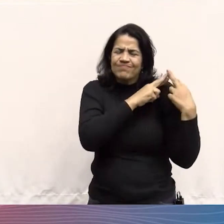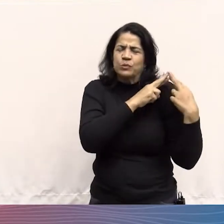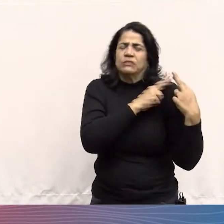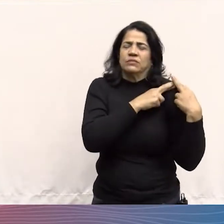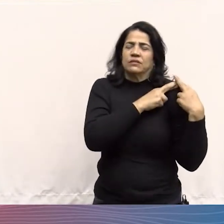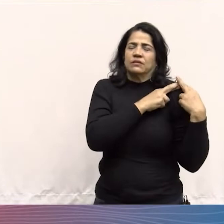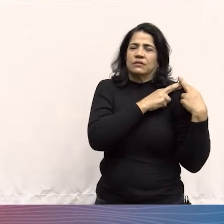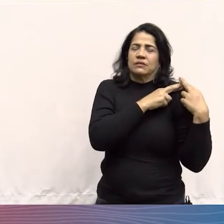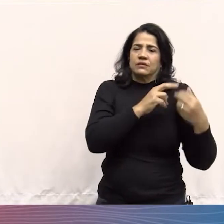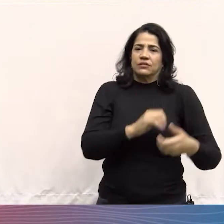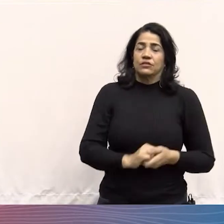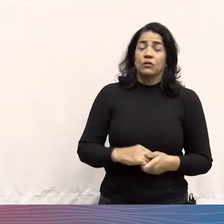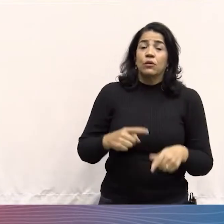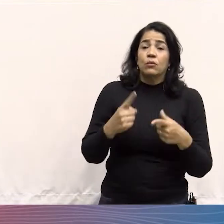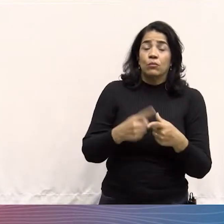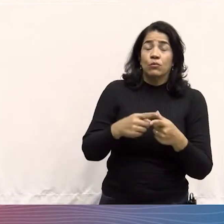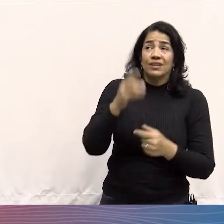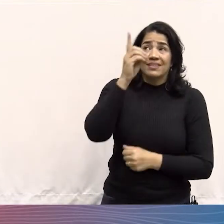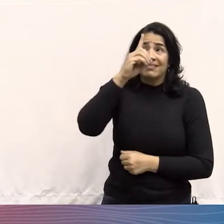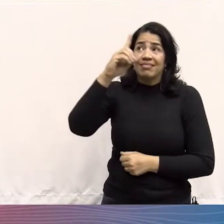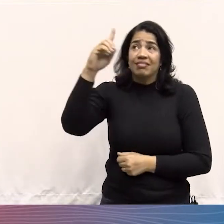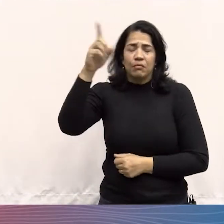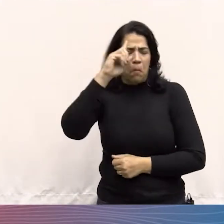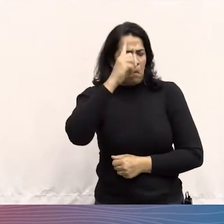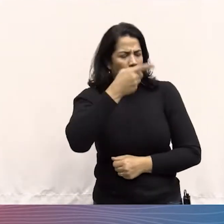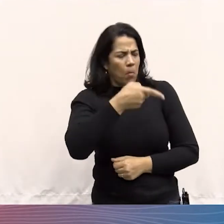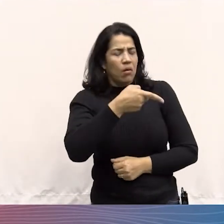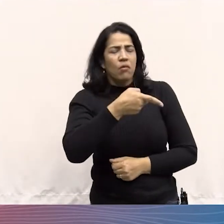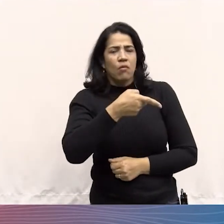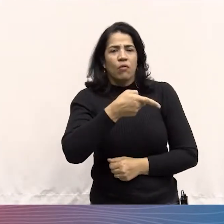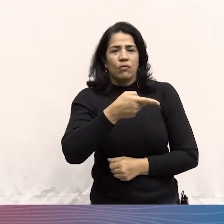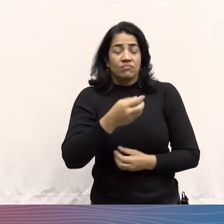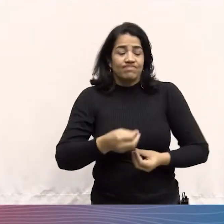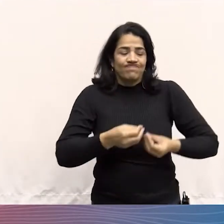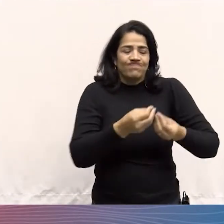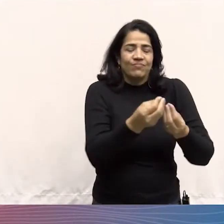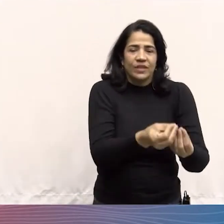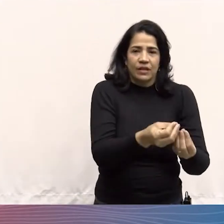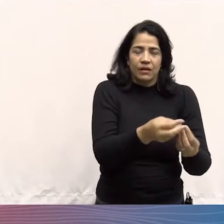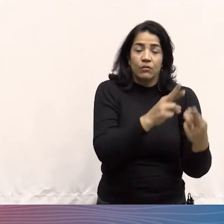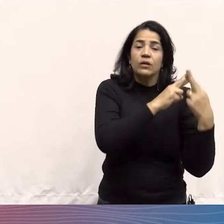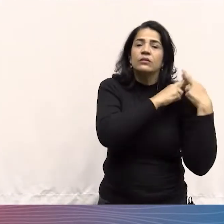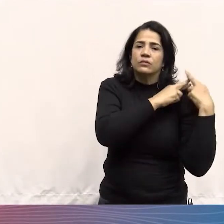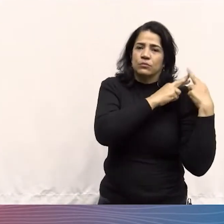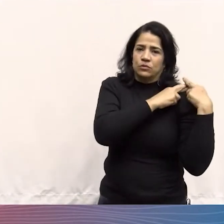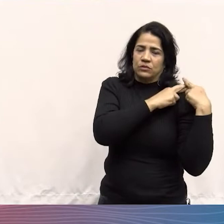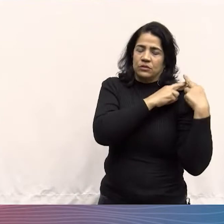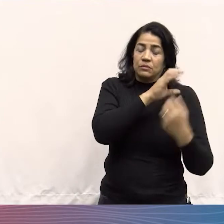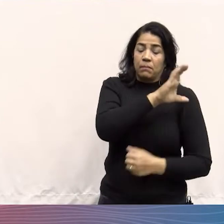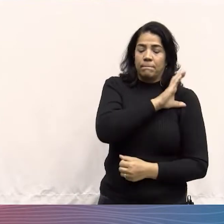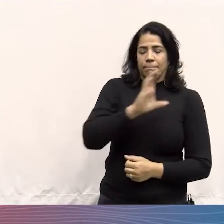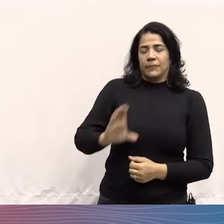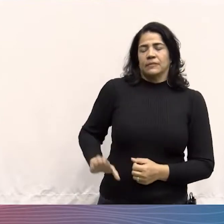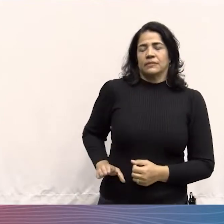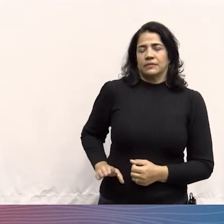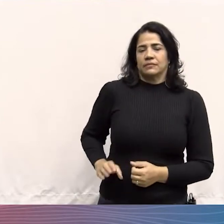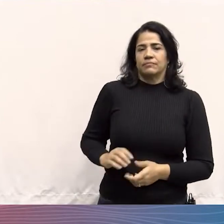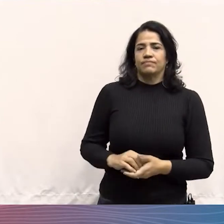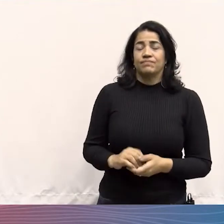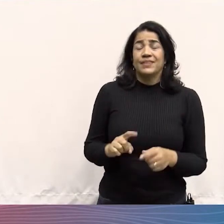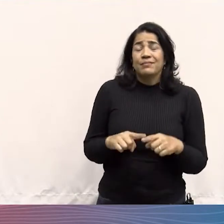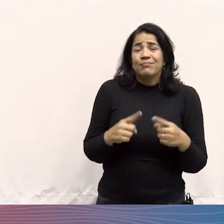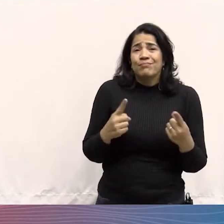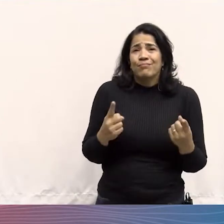recomendou, Pai lhe incumbiu essa comissão. Só que Cristo não quer